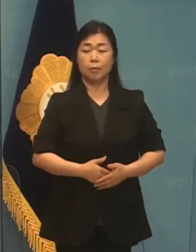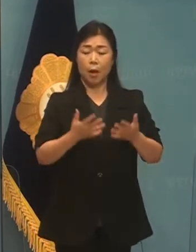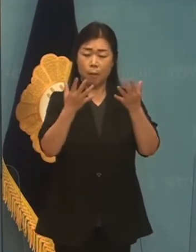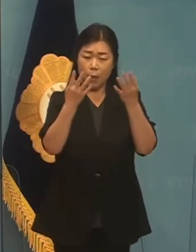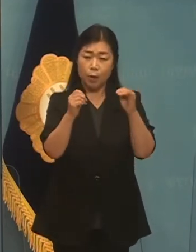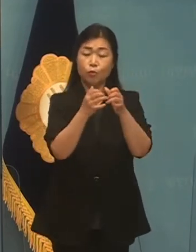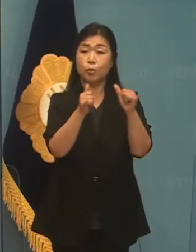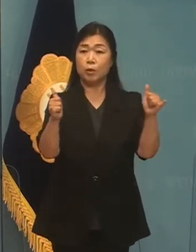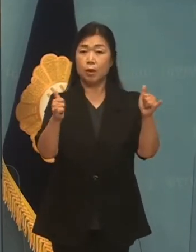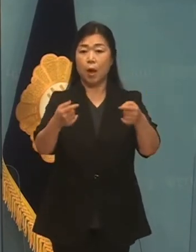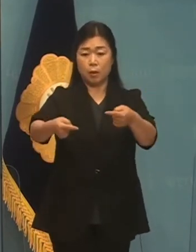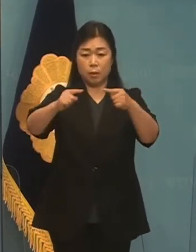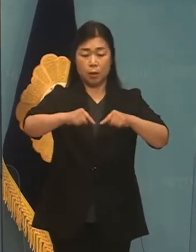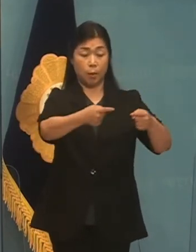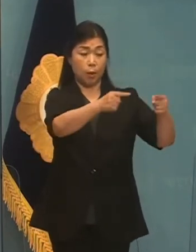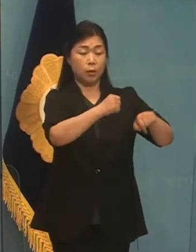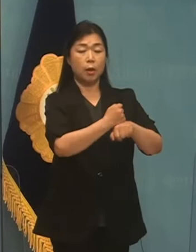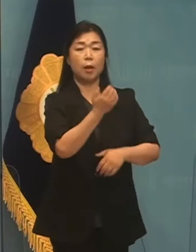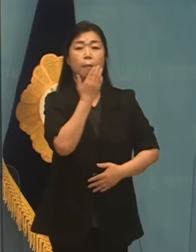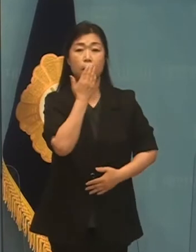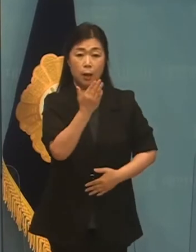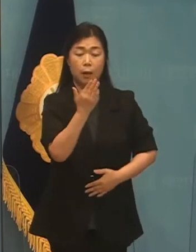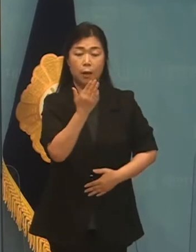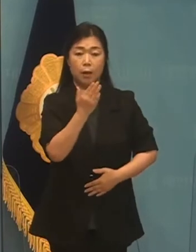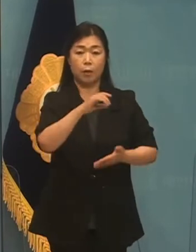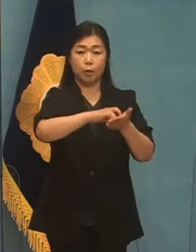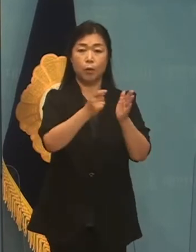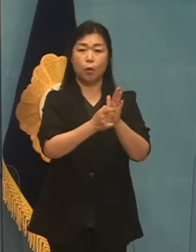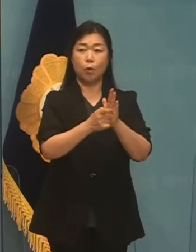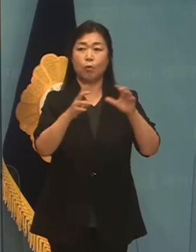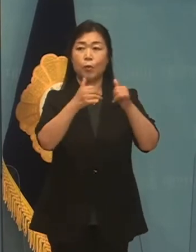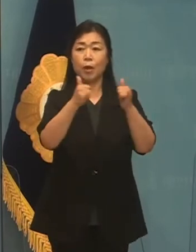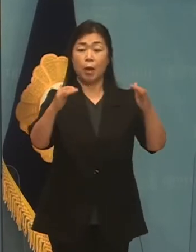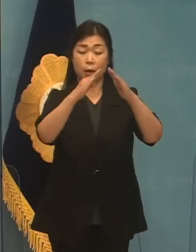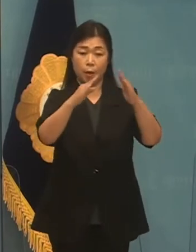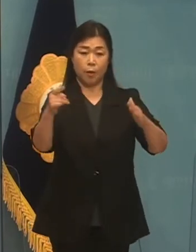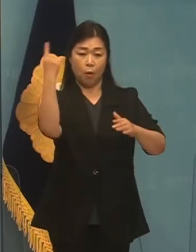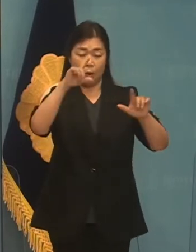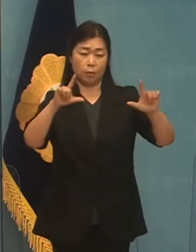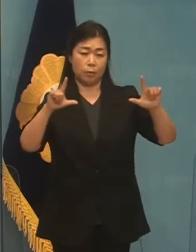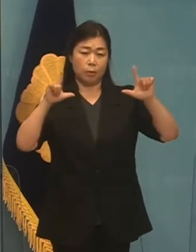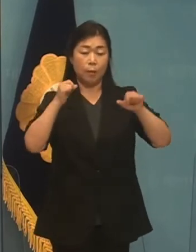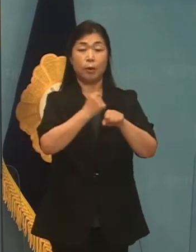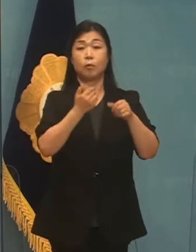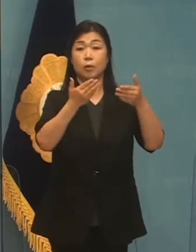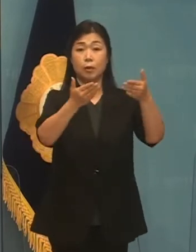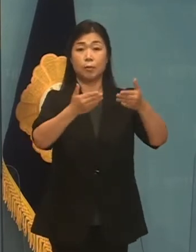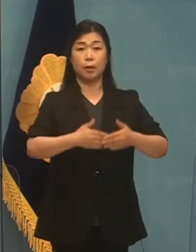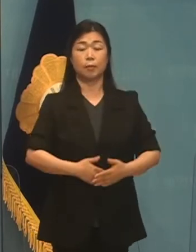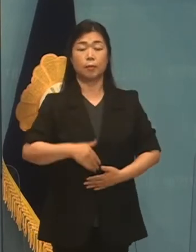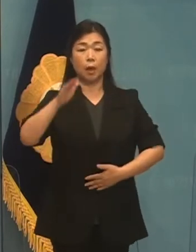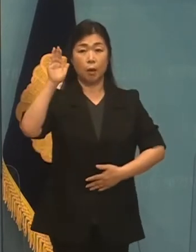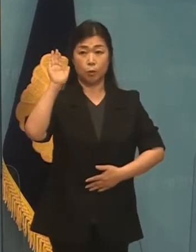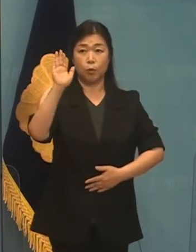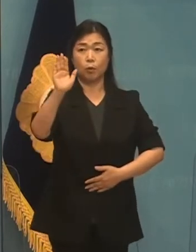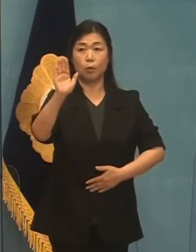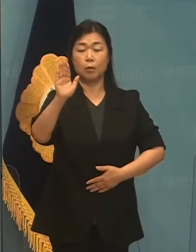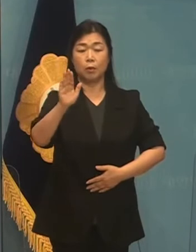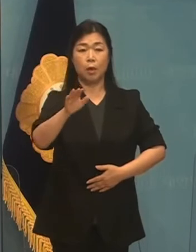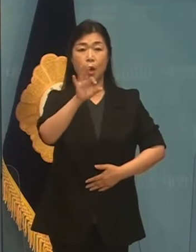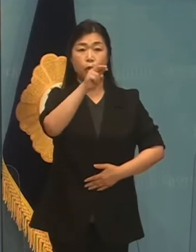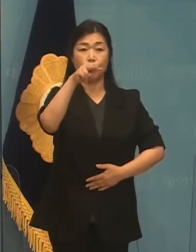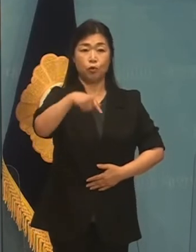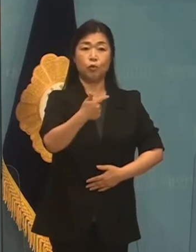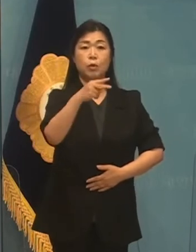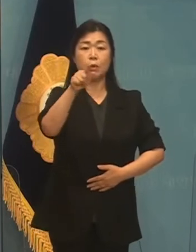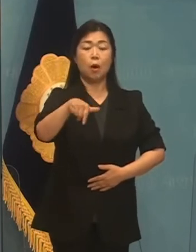많은 국민들이 참여할 수 있는 국민캠프의 위상을 강화해 나가도록 하겠습니다. 앞으로